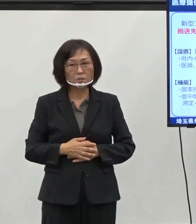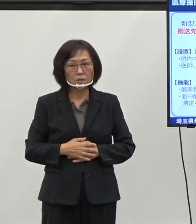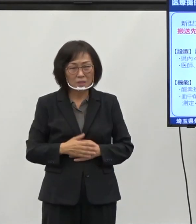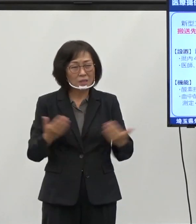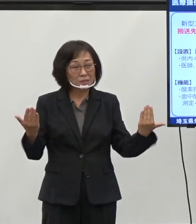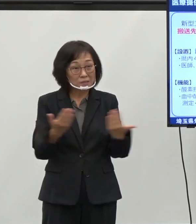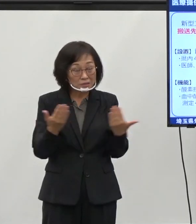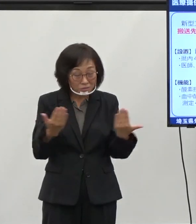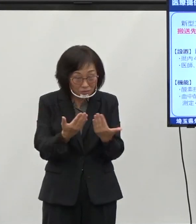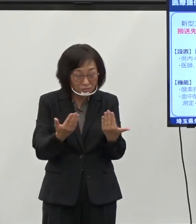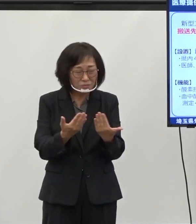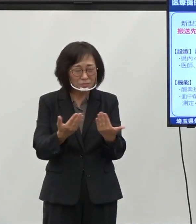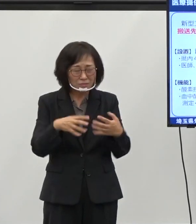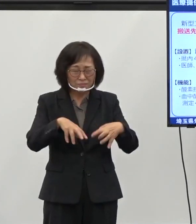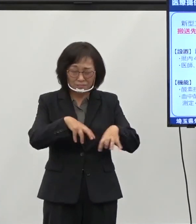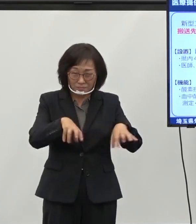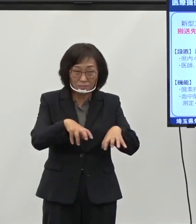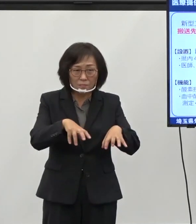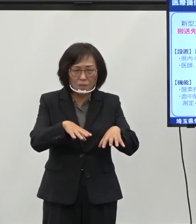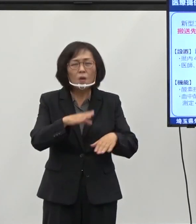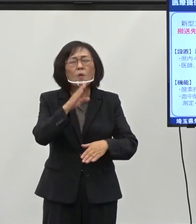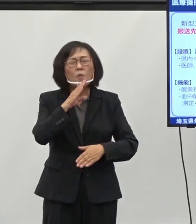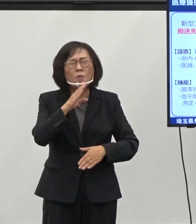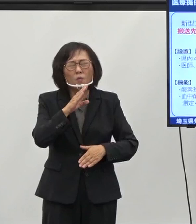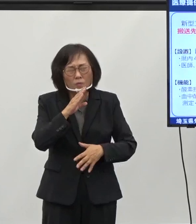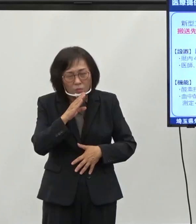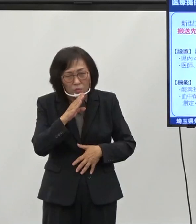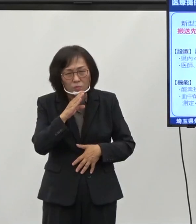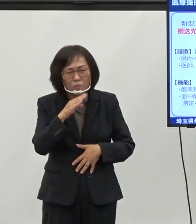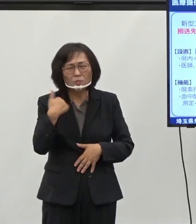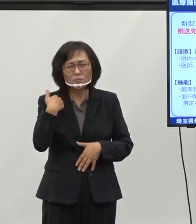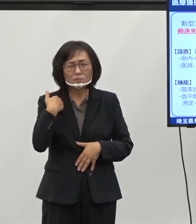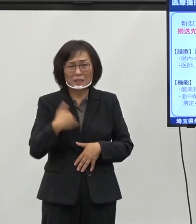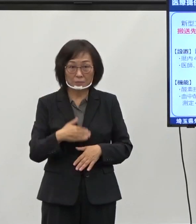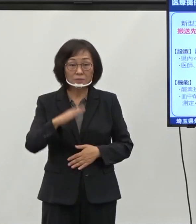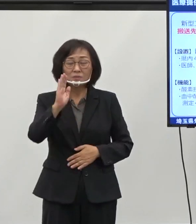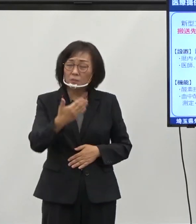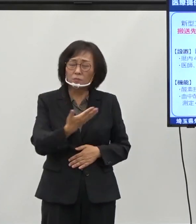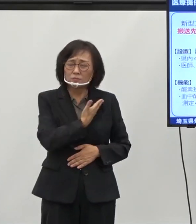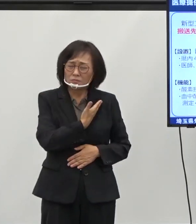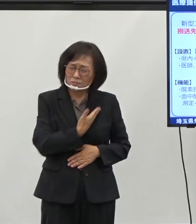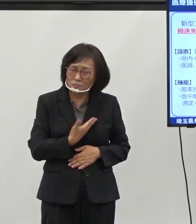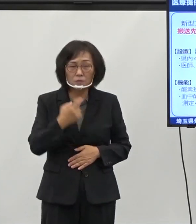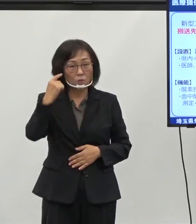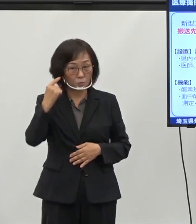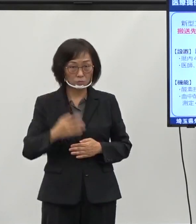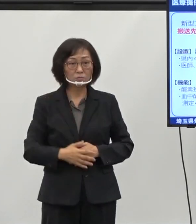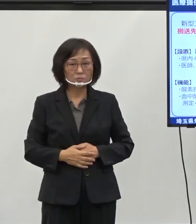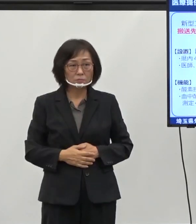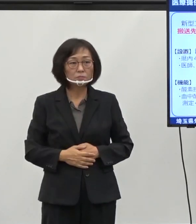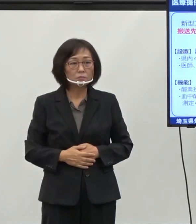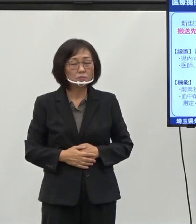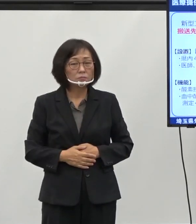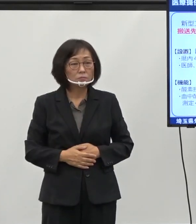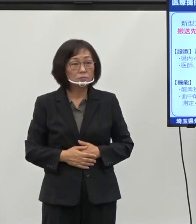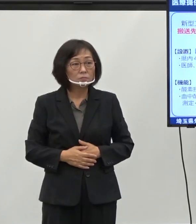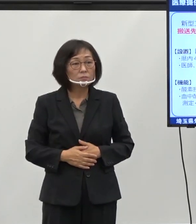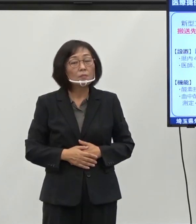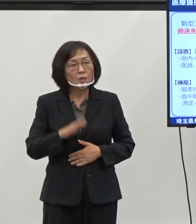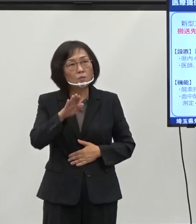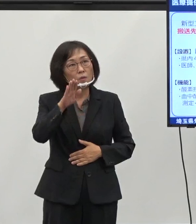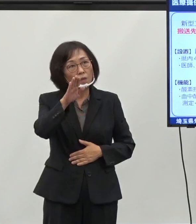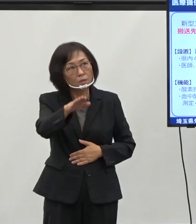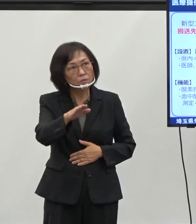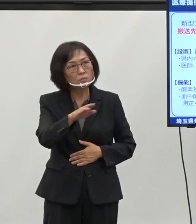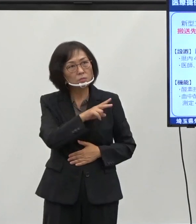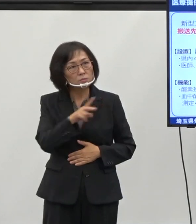量が増えると、これはあってはならないけど仕方ない場合もありますと思っていました。ただその後数日